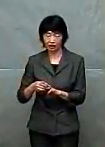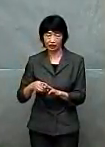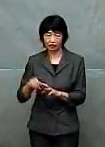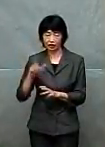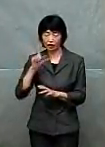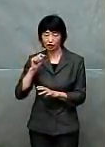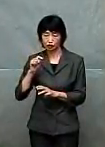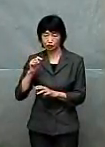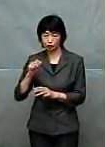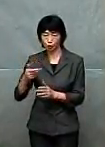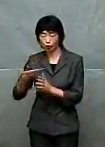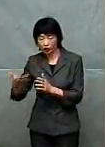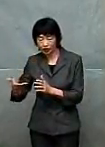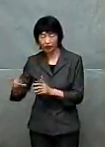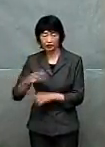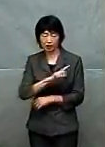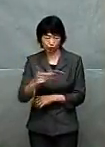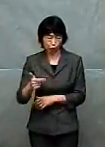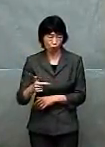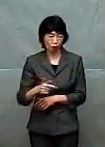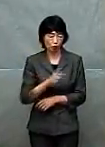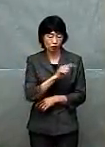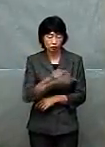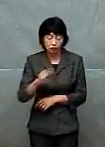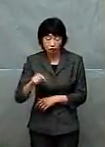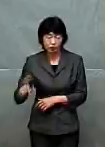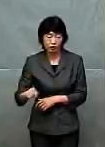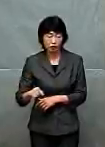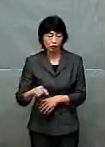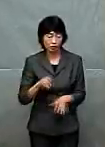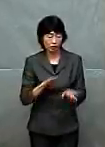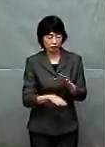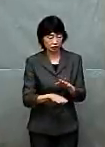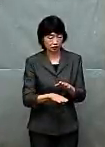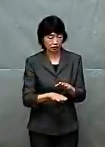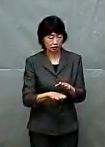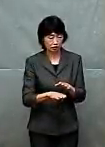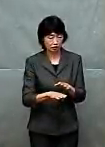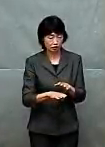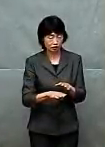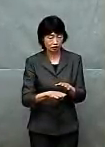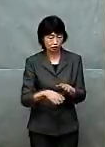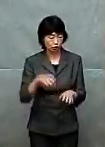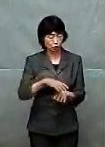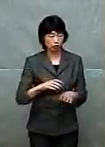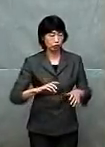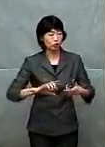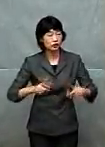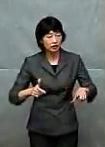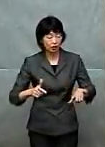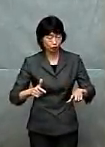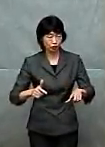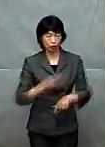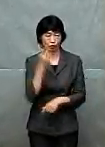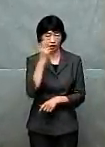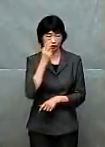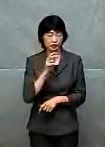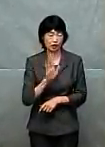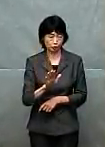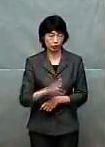ずれの敷地にもその活断層はかかっていないということを 確認しておりますけれども、まあ、本当